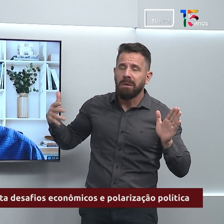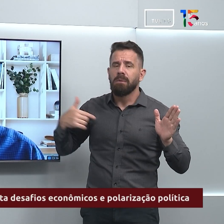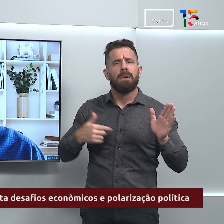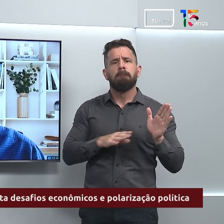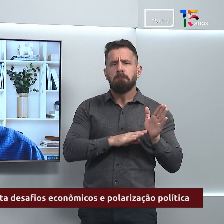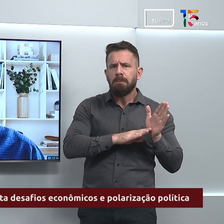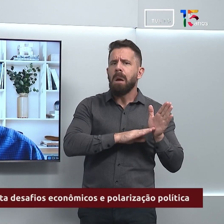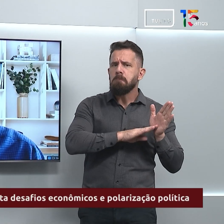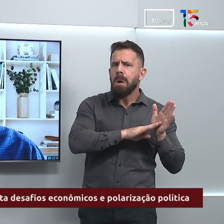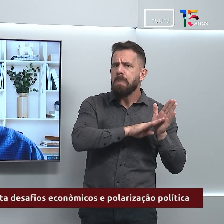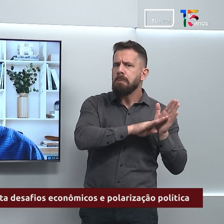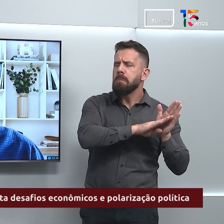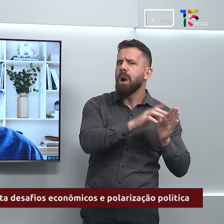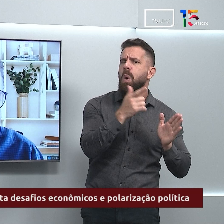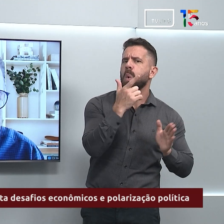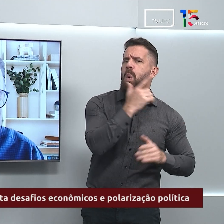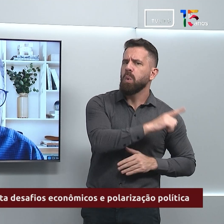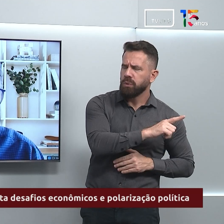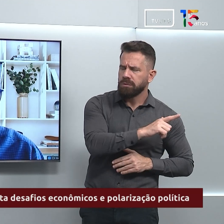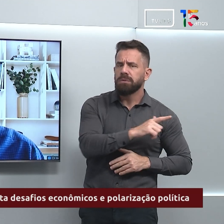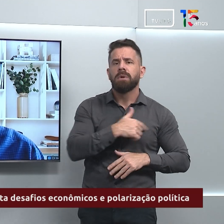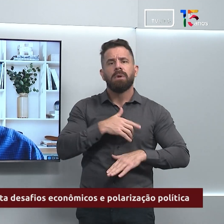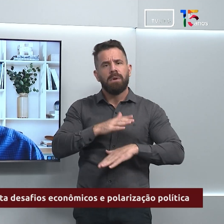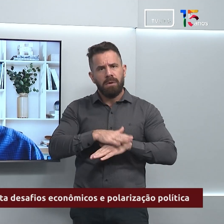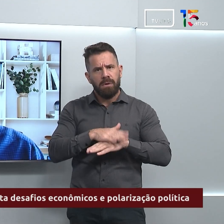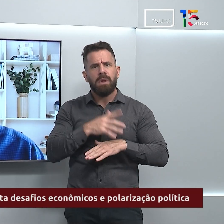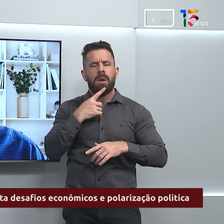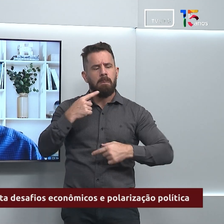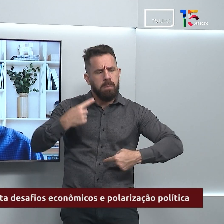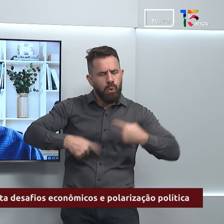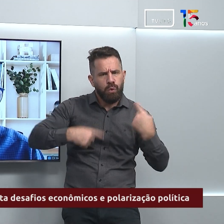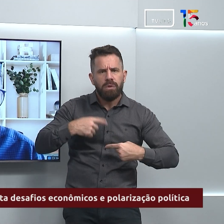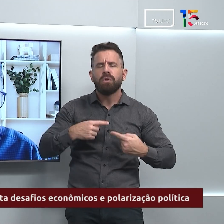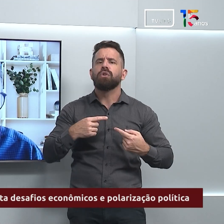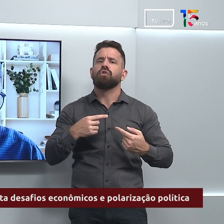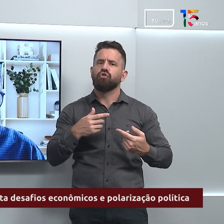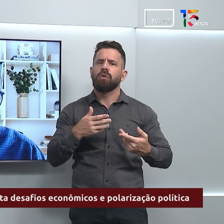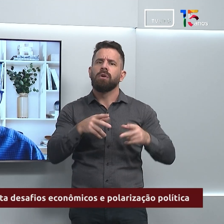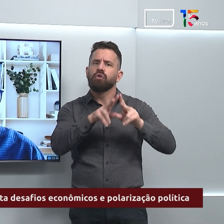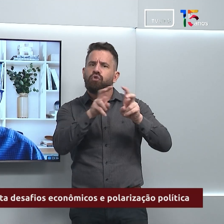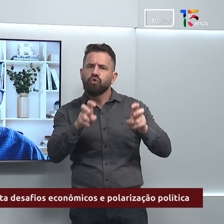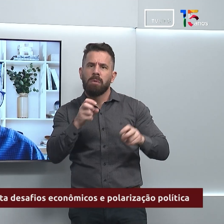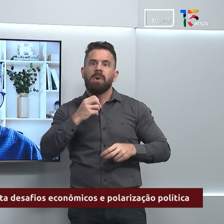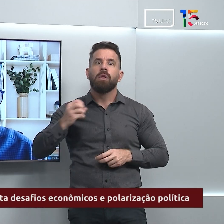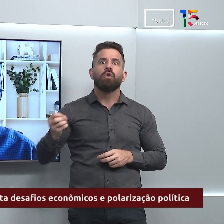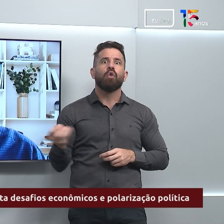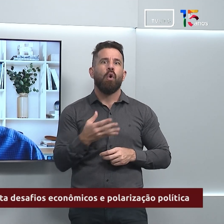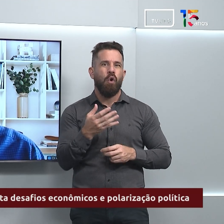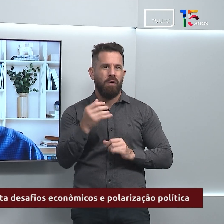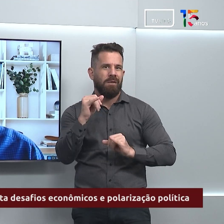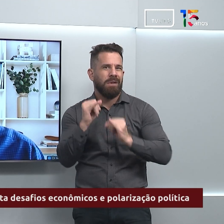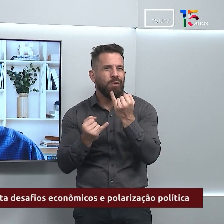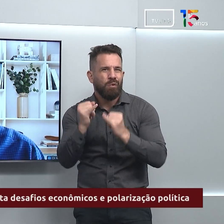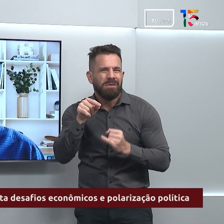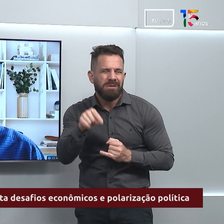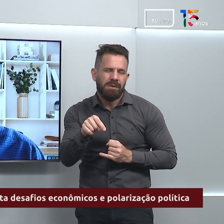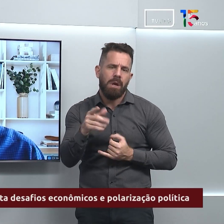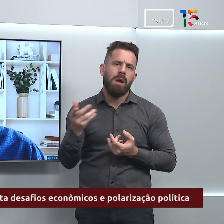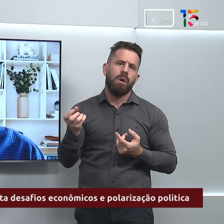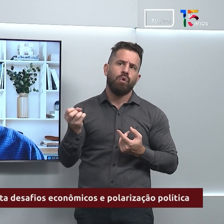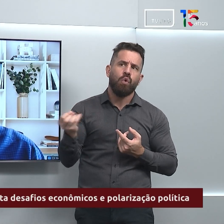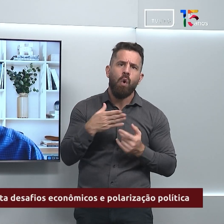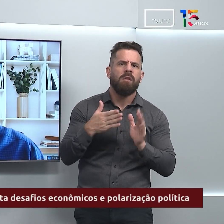dessas políticas que têm sido feitas no campo do investimento, como a nova política industrial, a NIB, né,